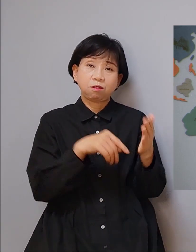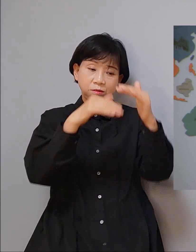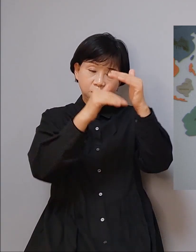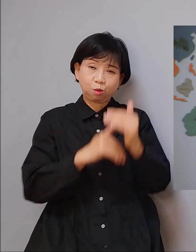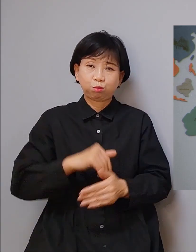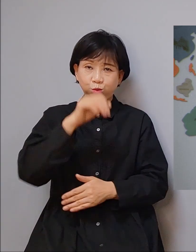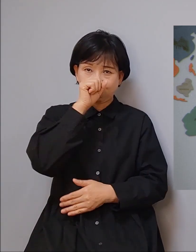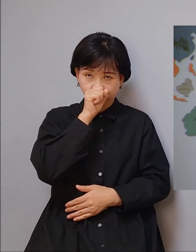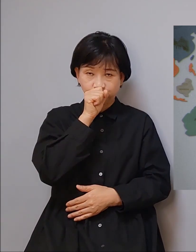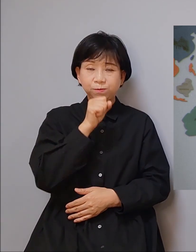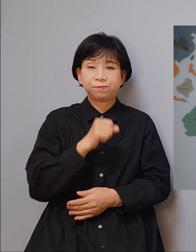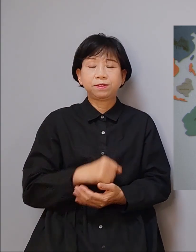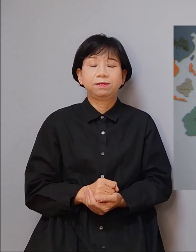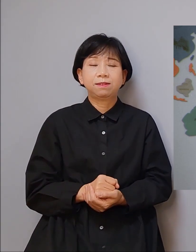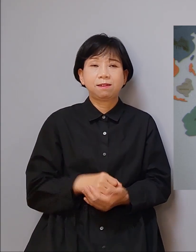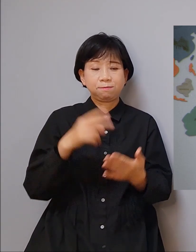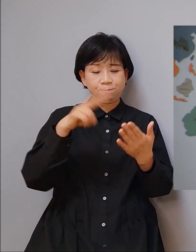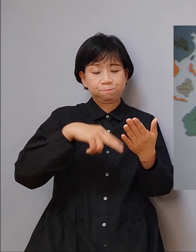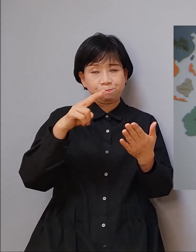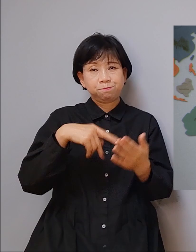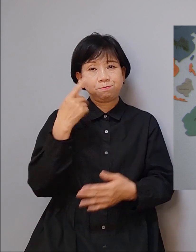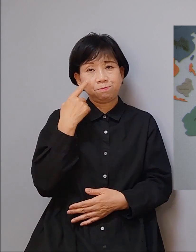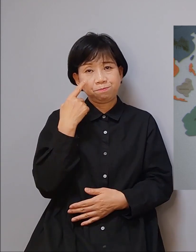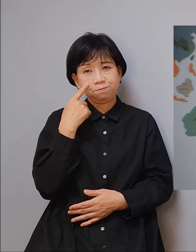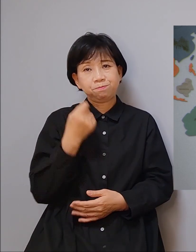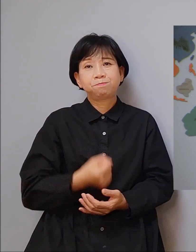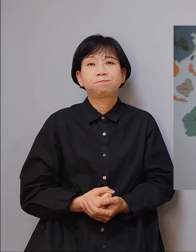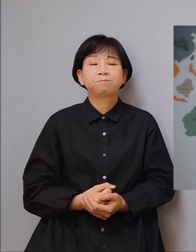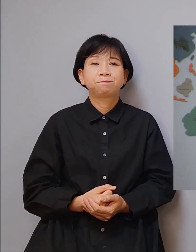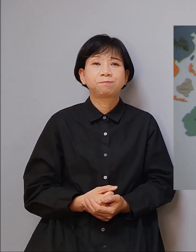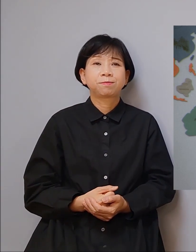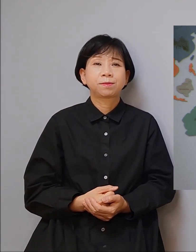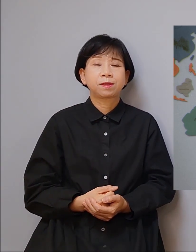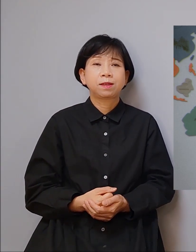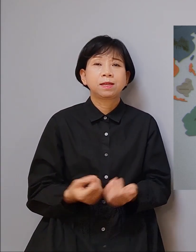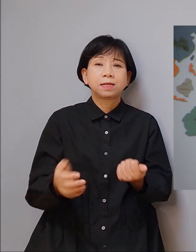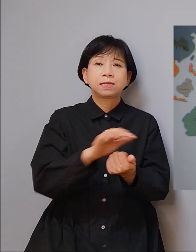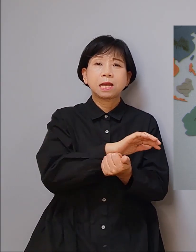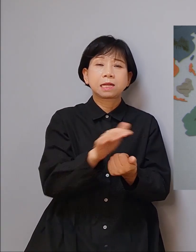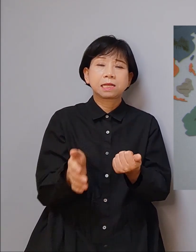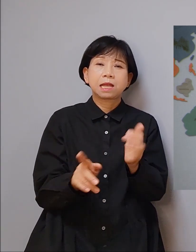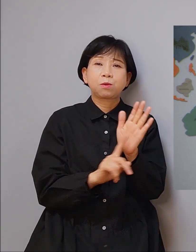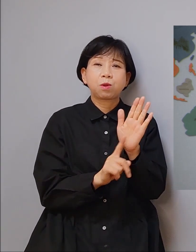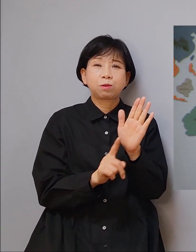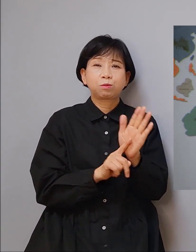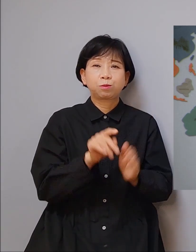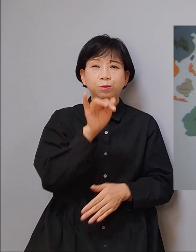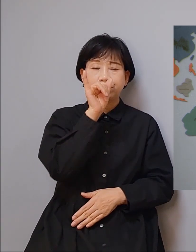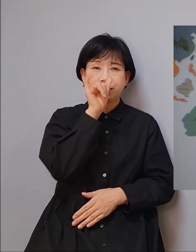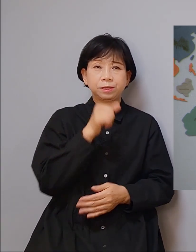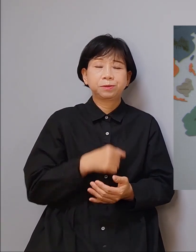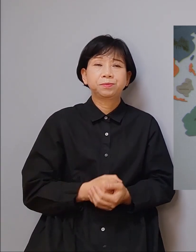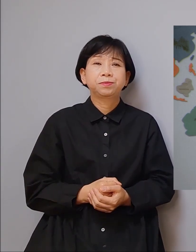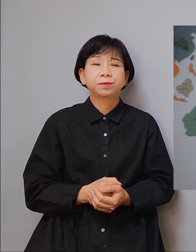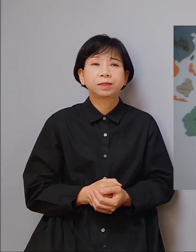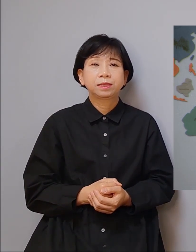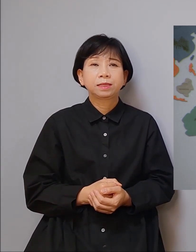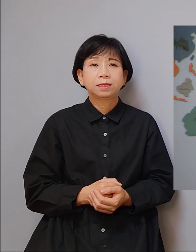되시면 읽어보시면 좋을 것 같습니다. 우리 장례 광고를 하나 좀 드려야 될 것 같습니다. 우리 일부